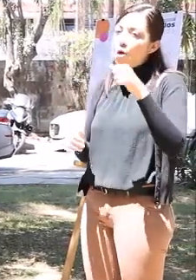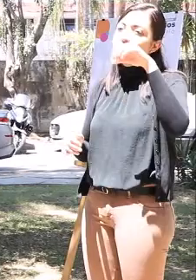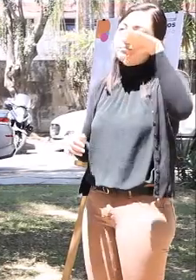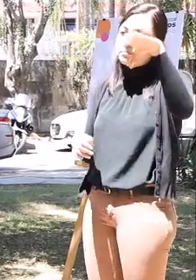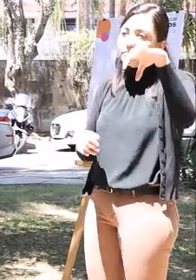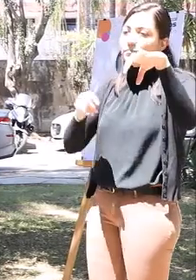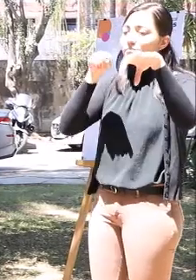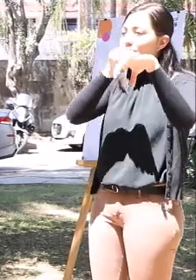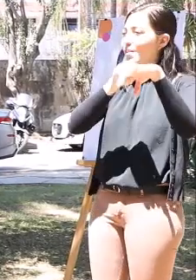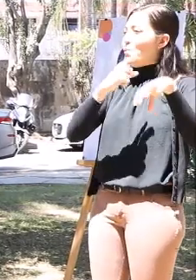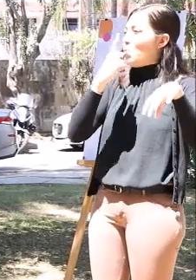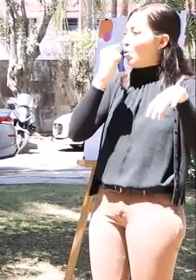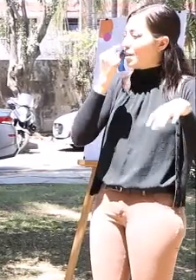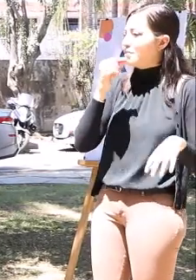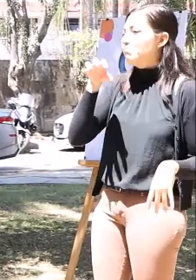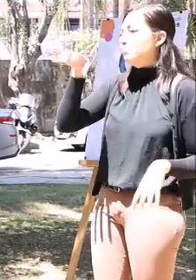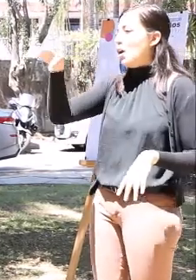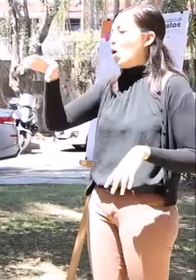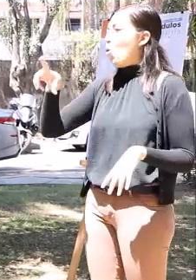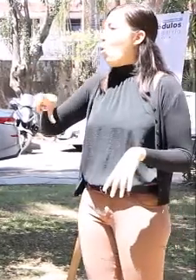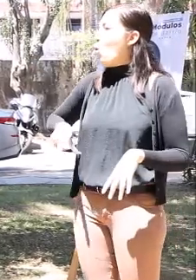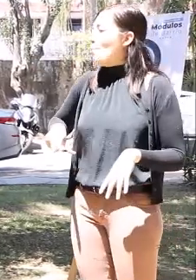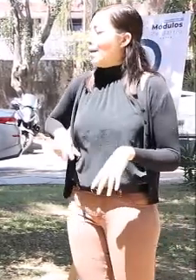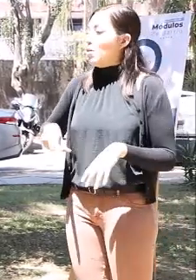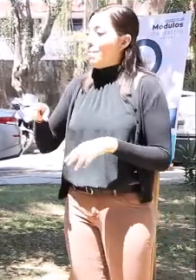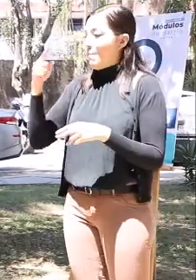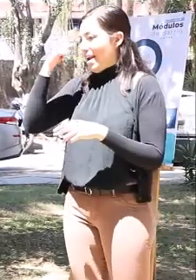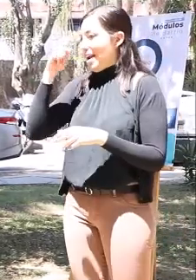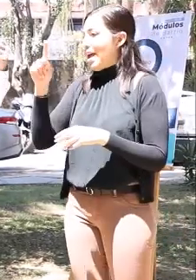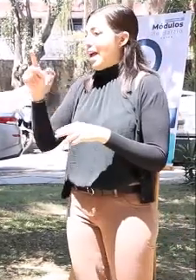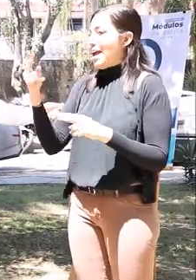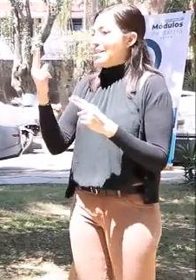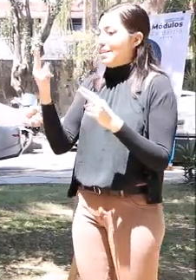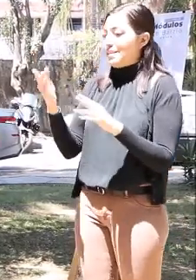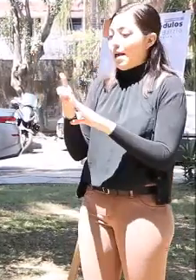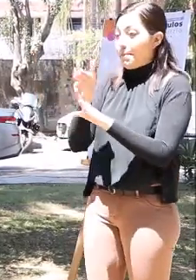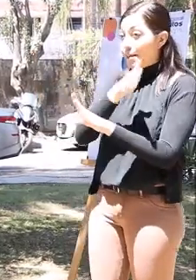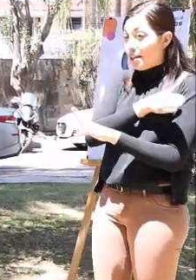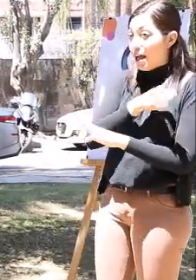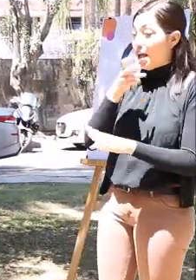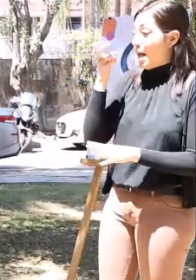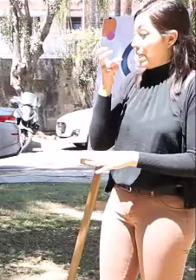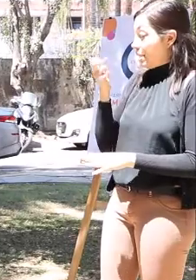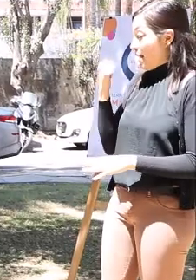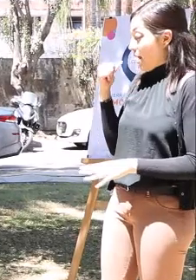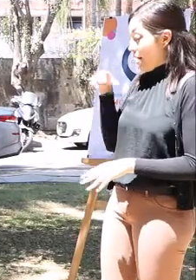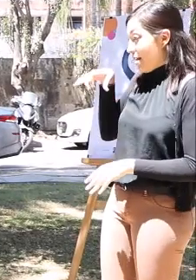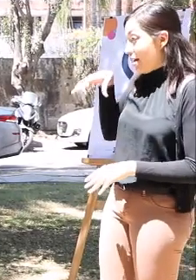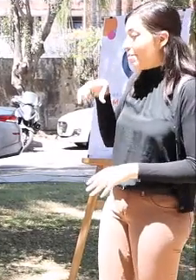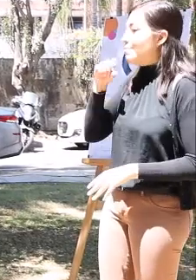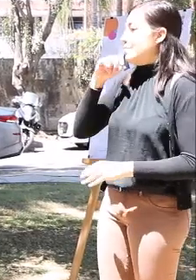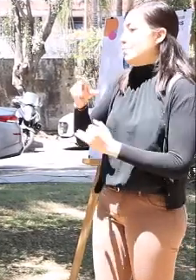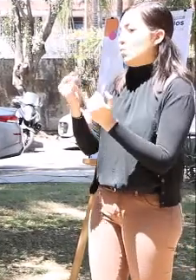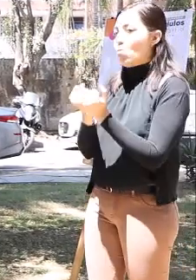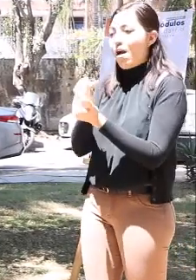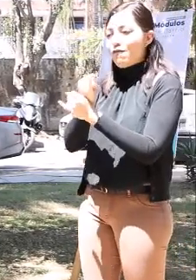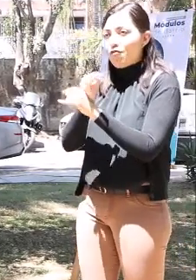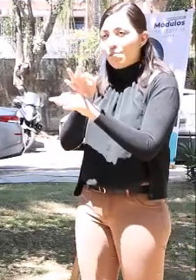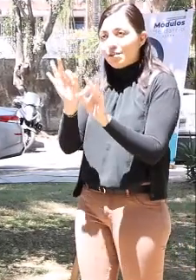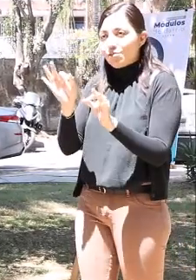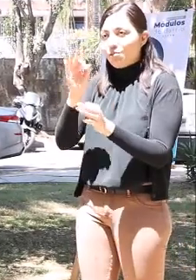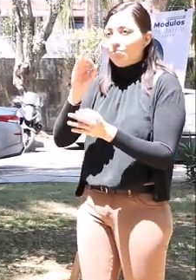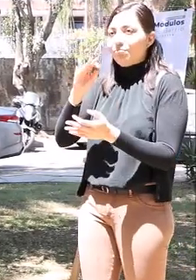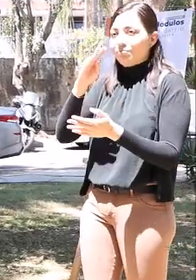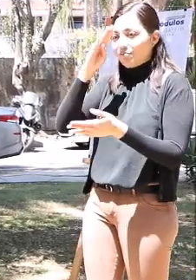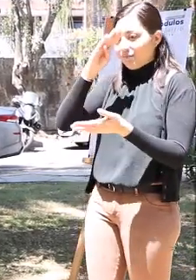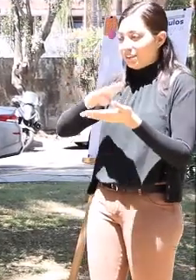de la comisaría y de las áreas de gobierno del gabinete de prevención, pero también desde el módulo de barrio se tendrá un registro de toda esta información para que desde